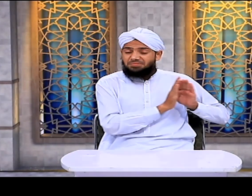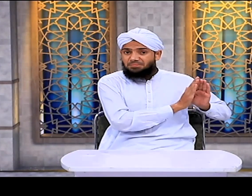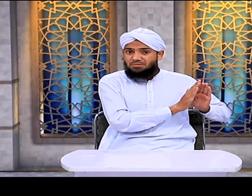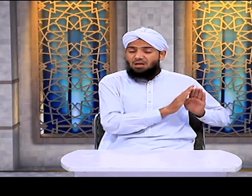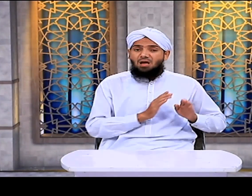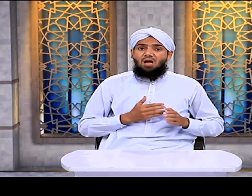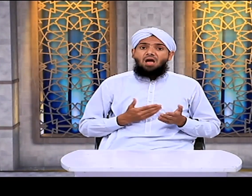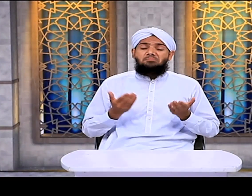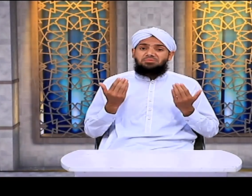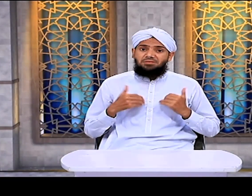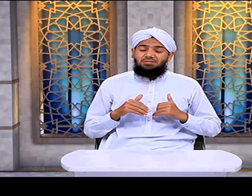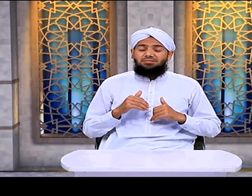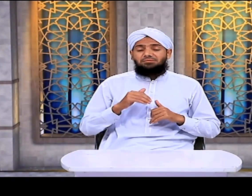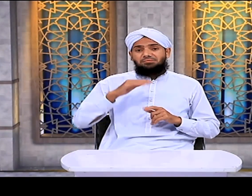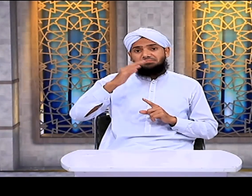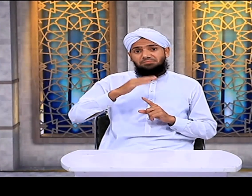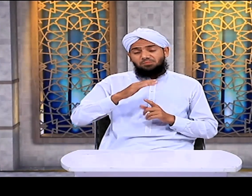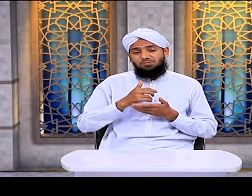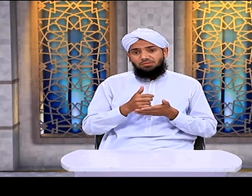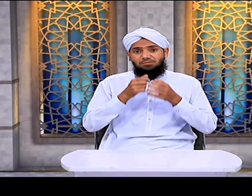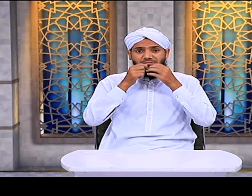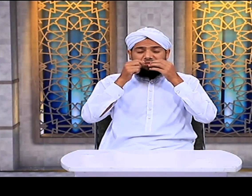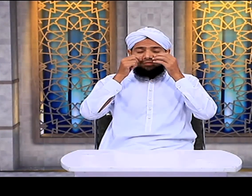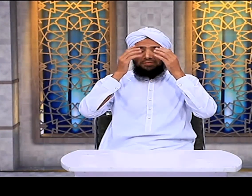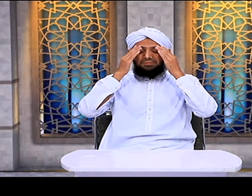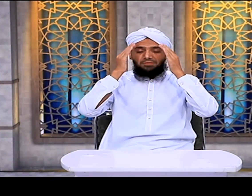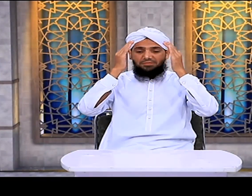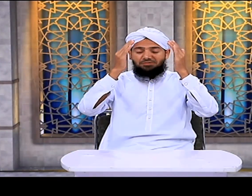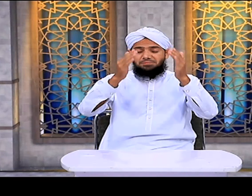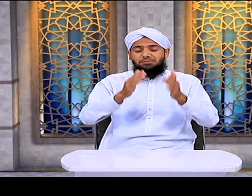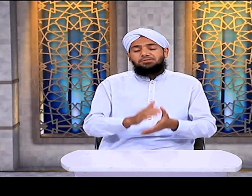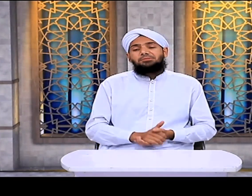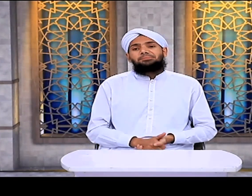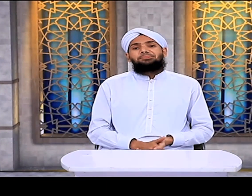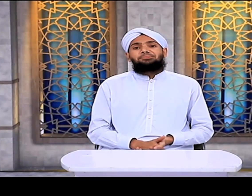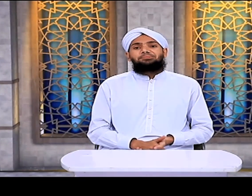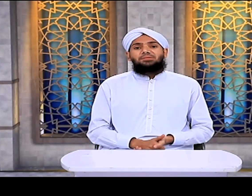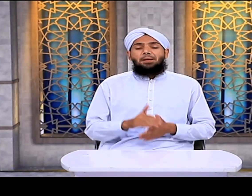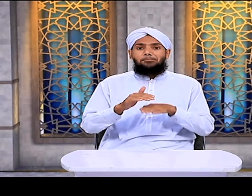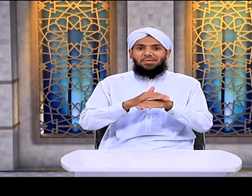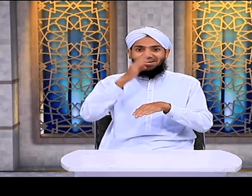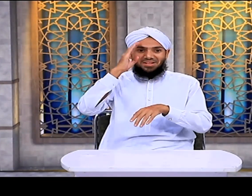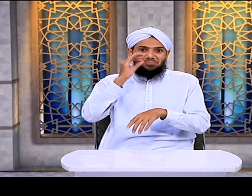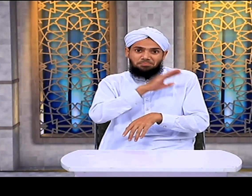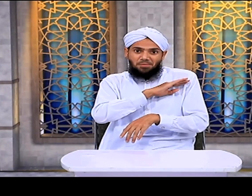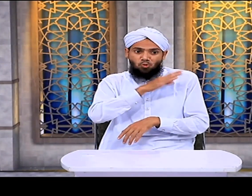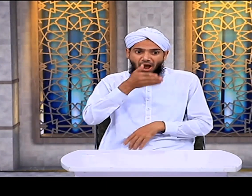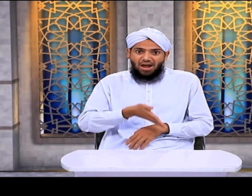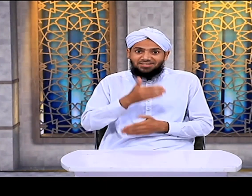بجاہ خاتم النبیین صلی اللہ علیہ وآلہ وصحبہ وسلم۔ پیارے اسلامی بھائیوں، آج کے پروگرام کا